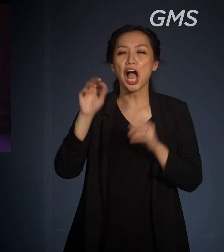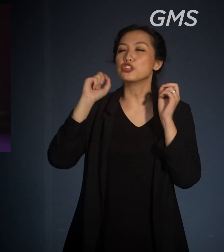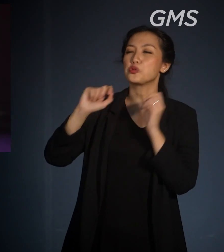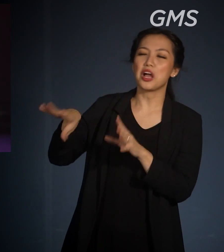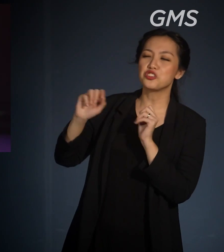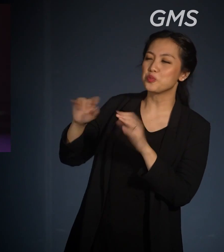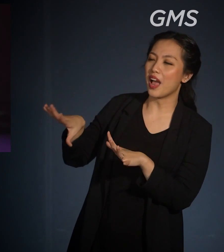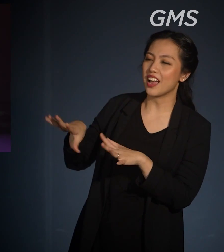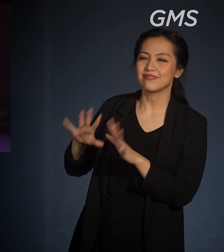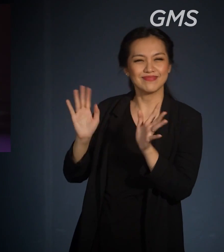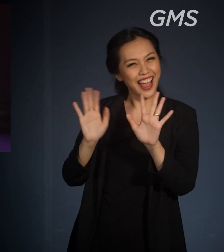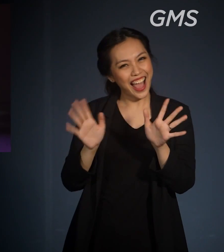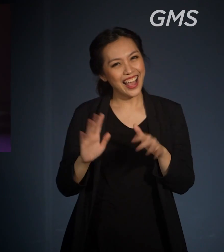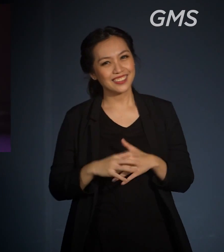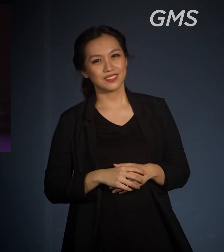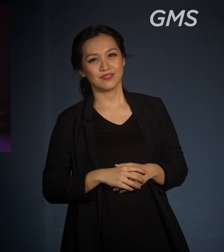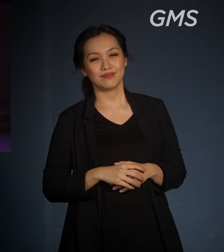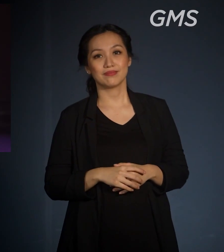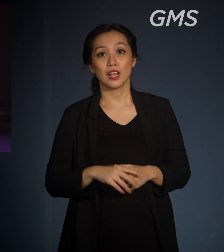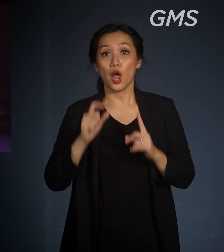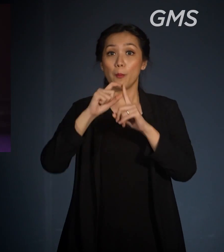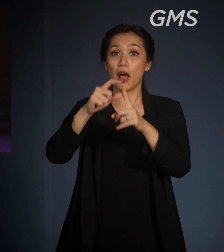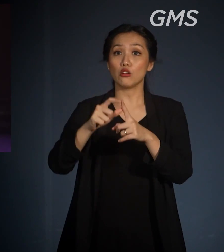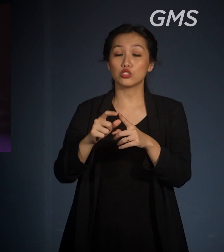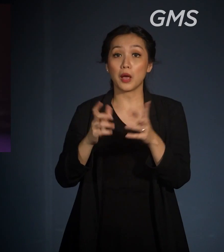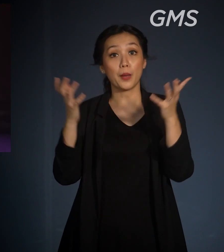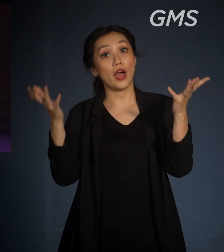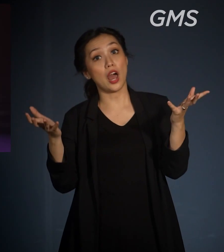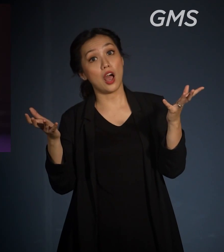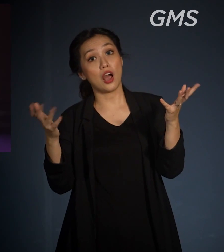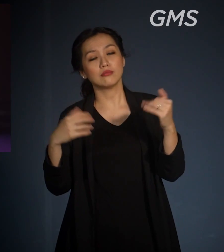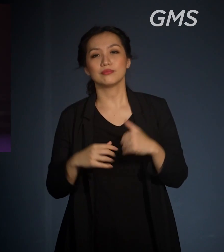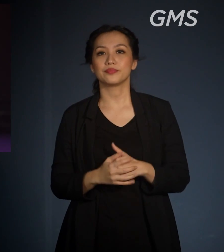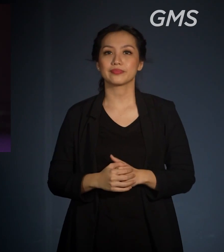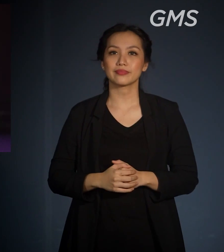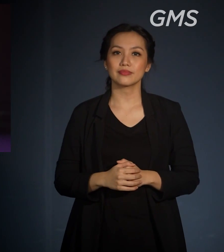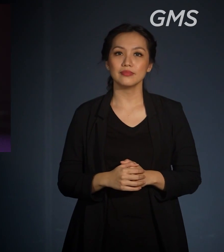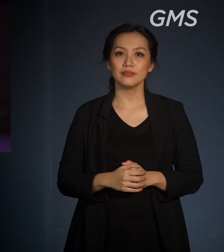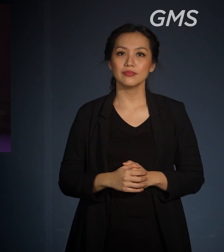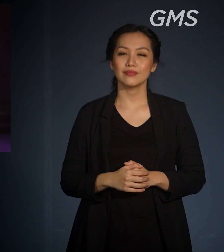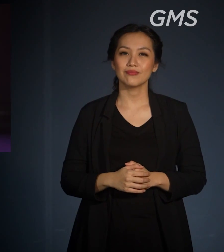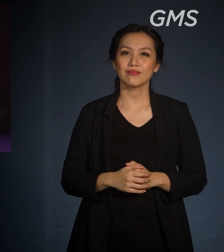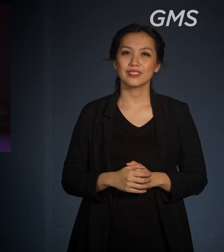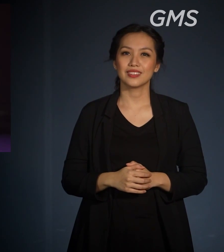Paulus lakukan? Ternyata yang Paulus lakukan itu bukan seperti satu orang yang